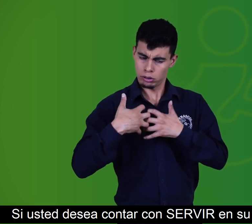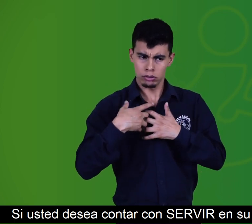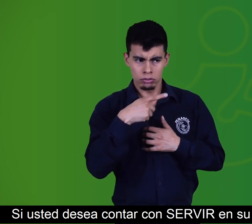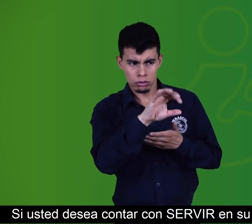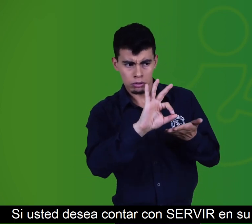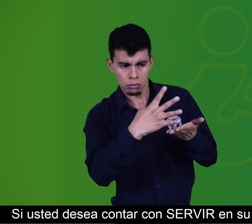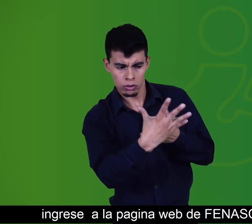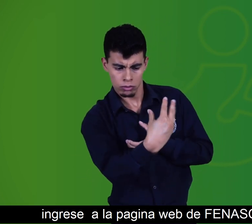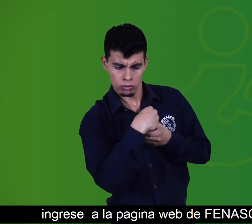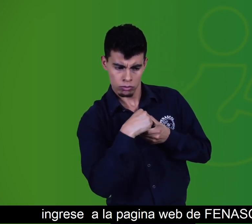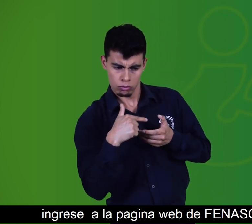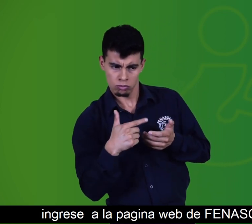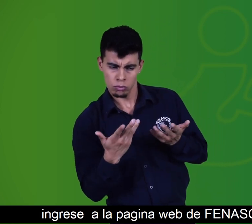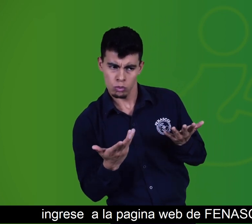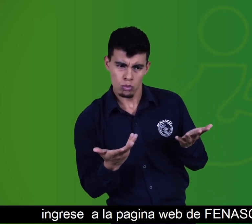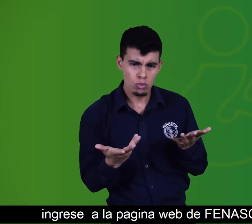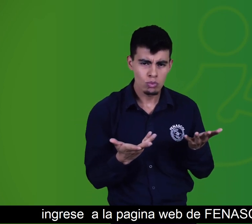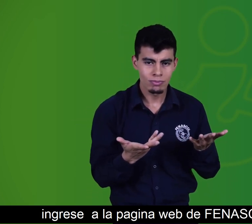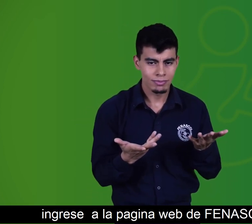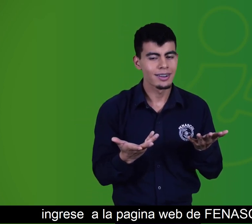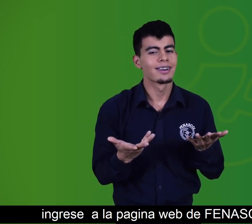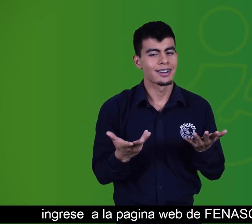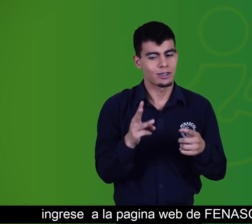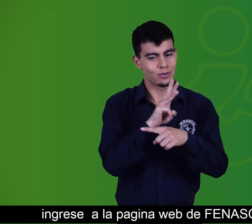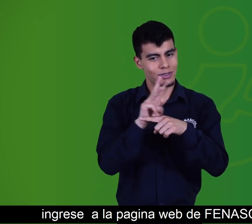en su empresa, ingrese a la página web de Fenascol.